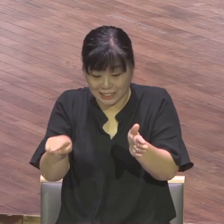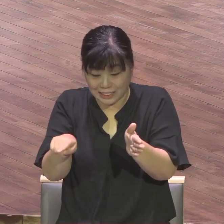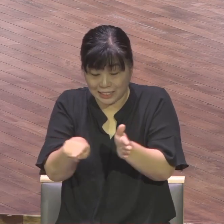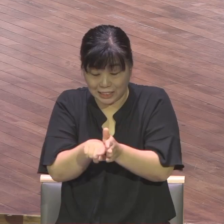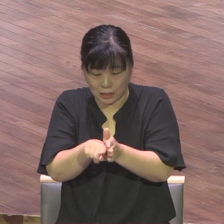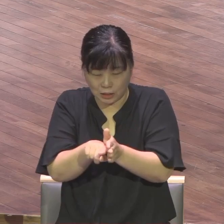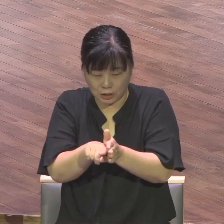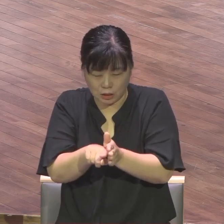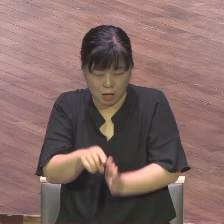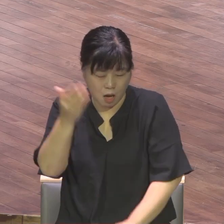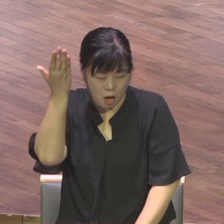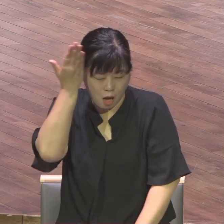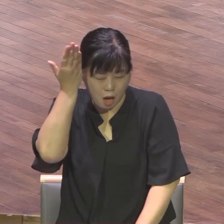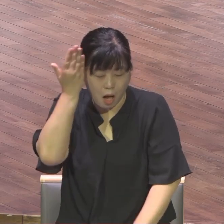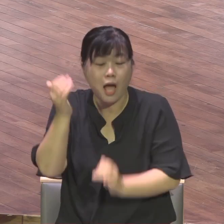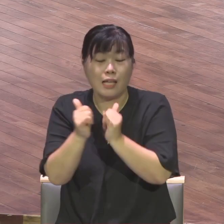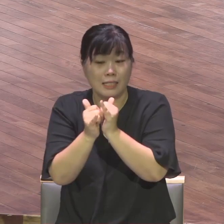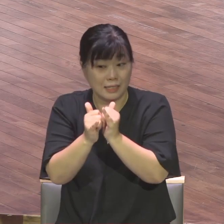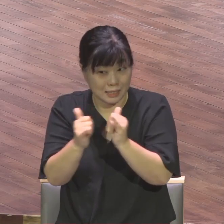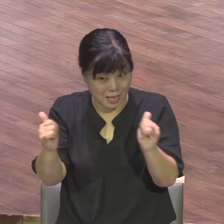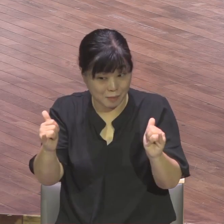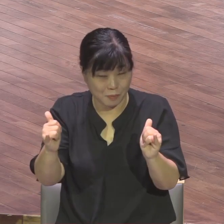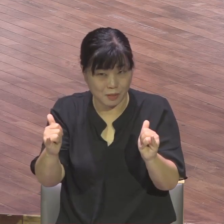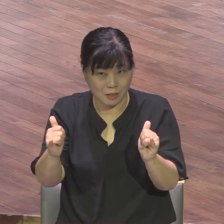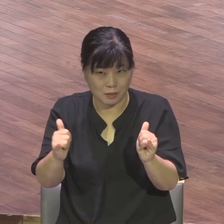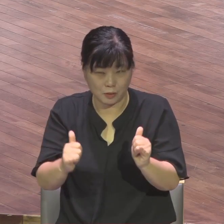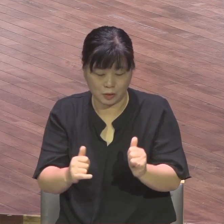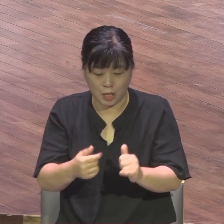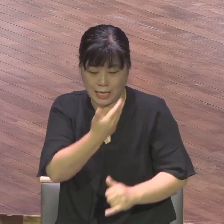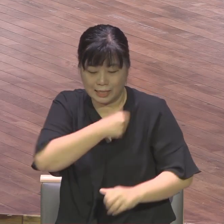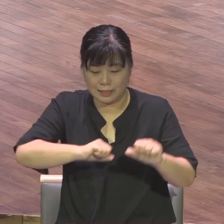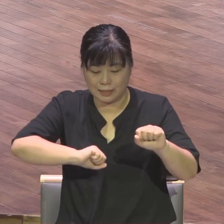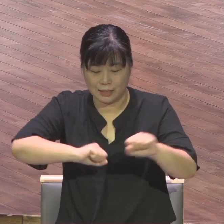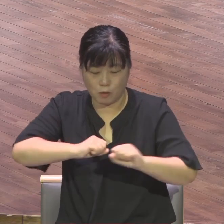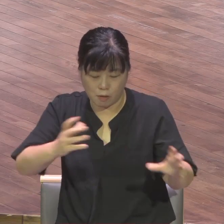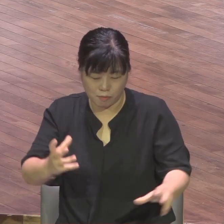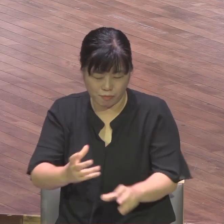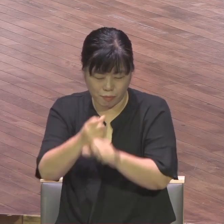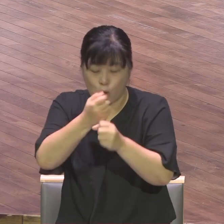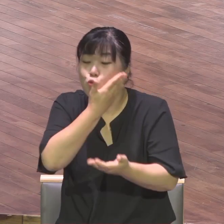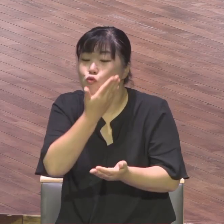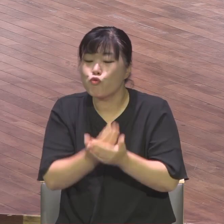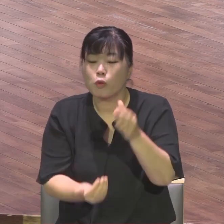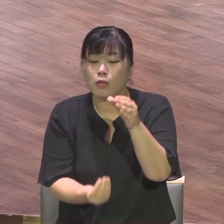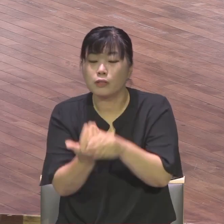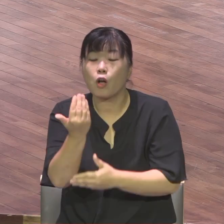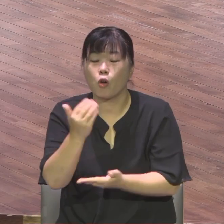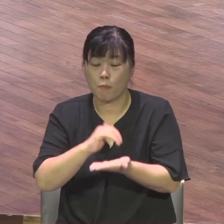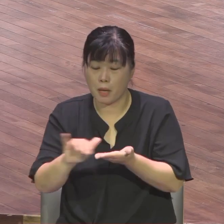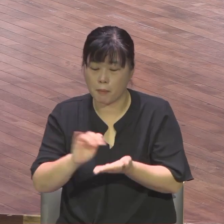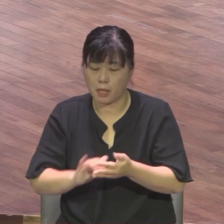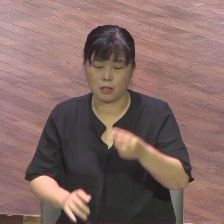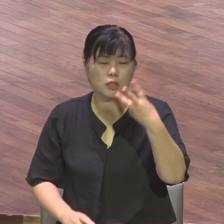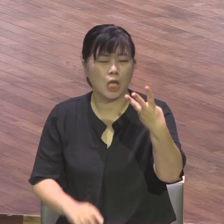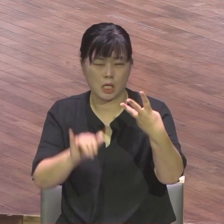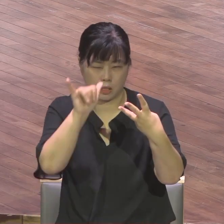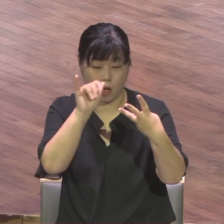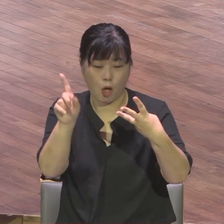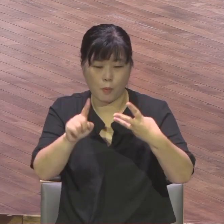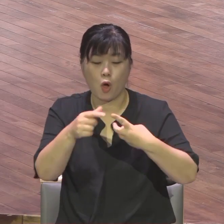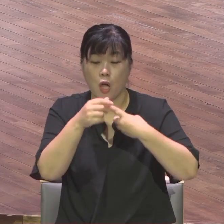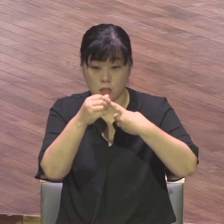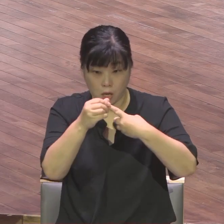이 사도행전의 3대 사건을 꼽으라 그러면 첫째가 오순절